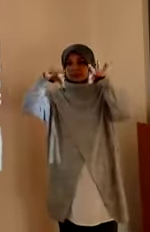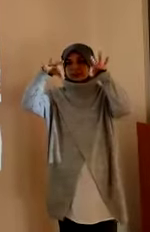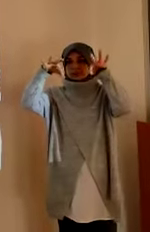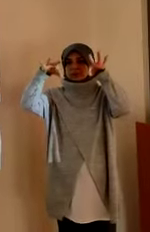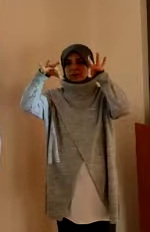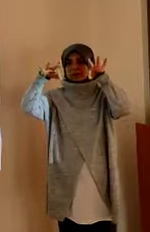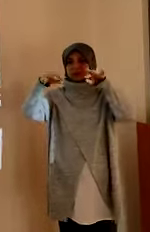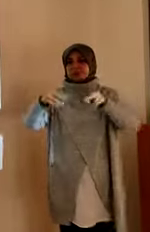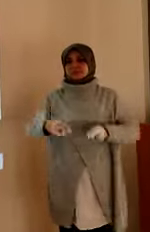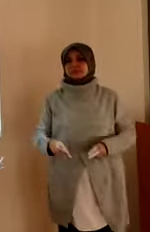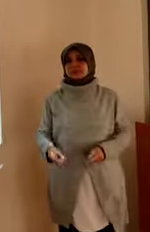hazırlamak,